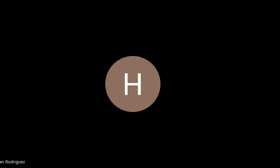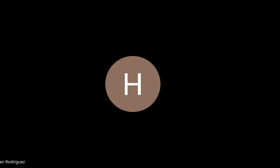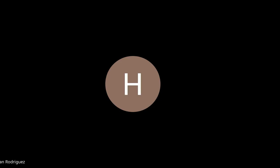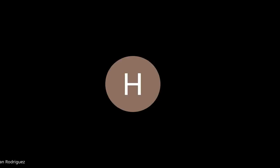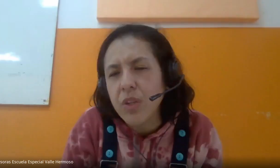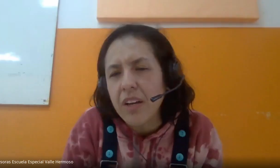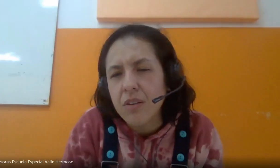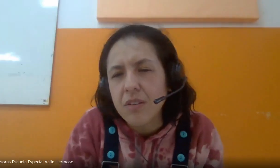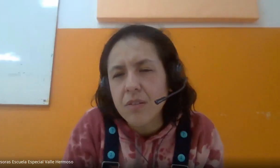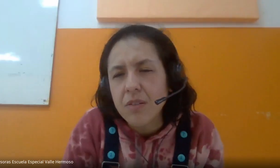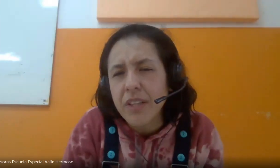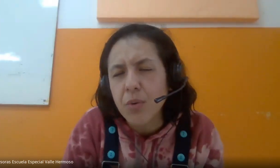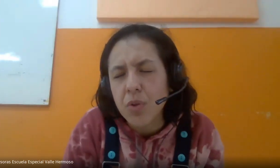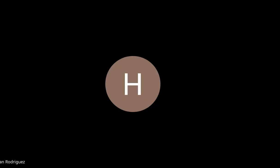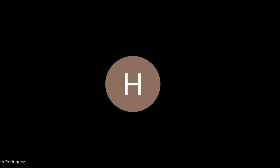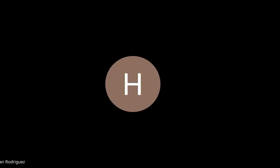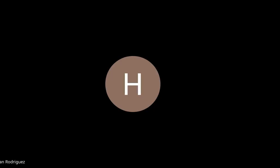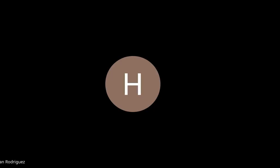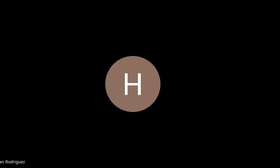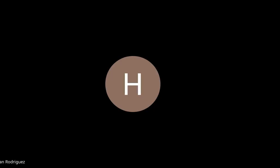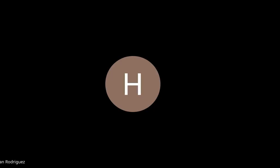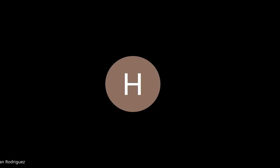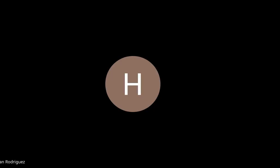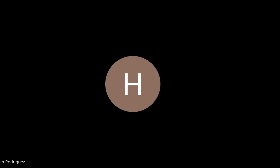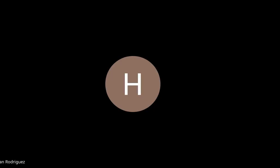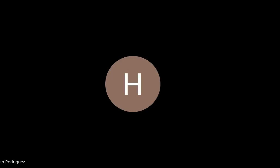¿Cuál te gustaron? ¿Cuál te gustó?